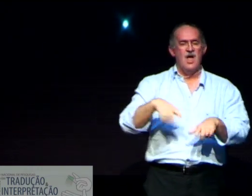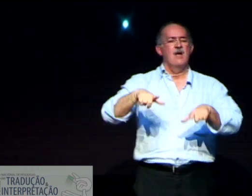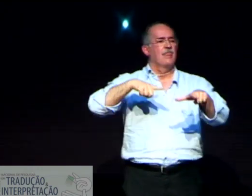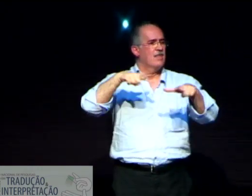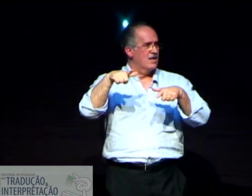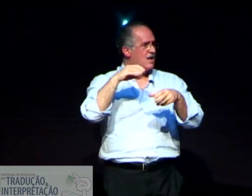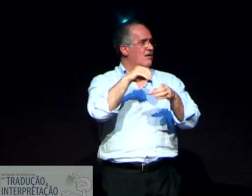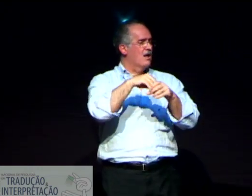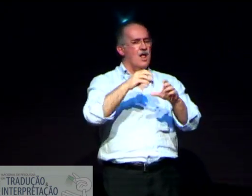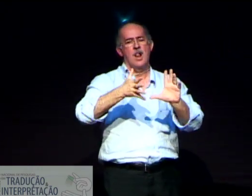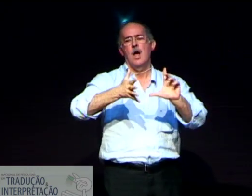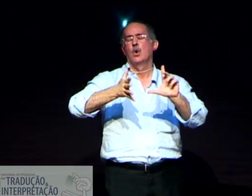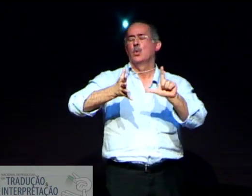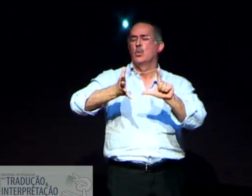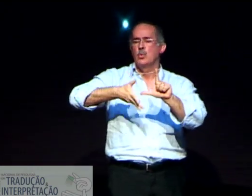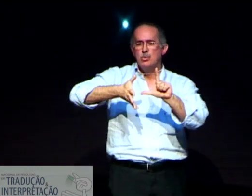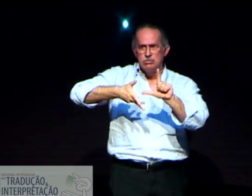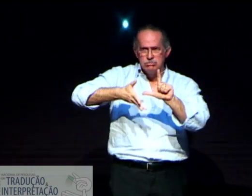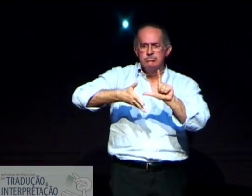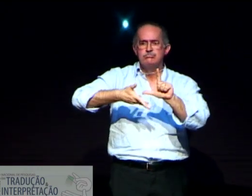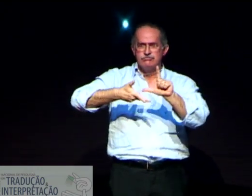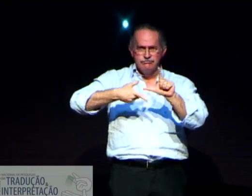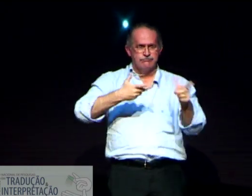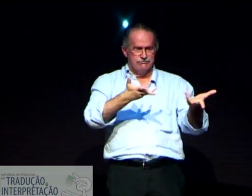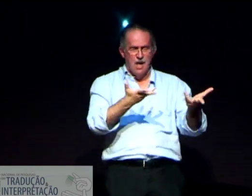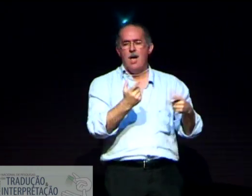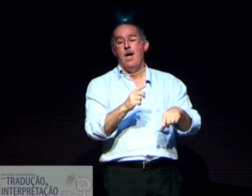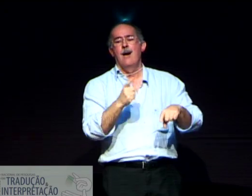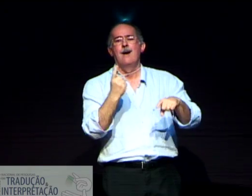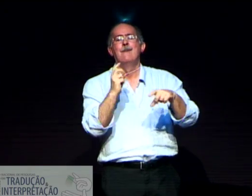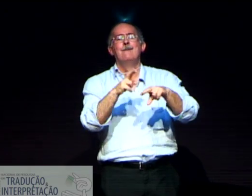uma produção real de um tradutor, né, do ProLibras.